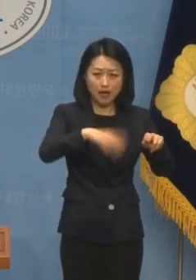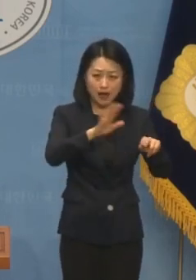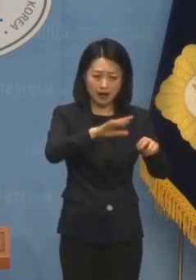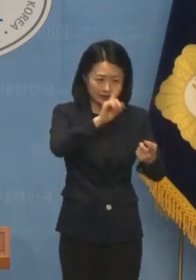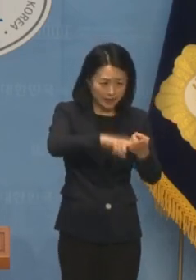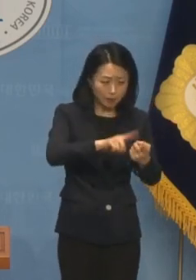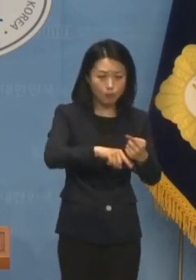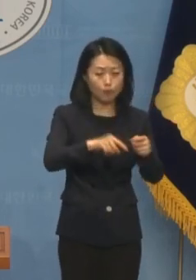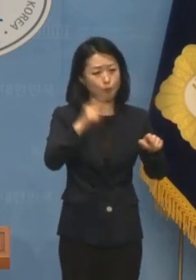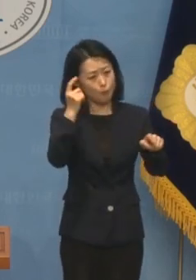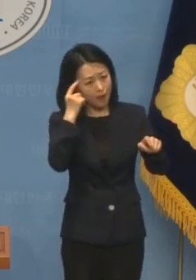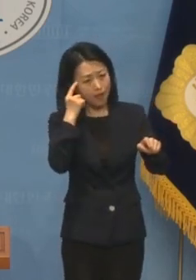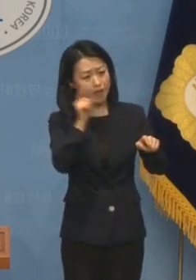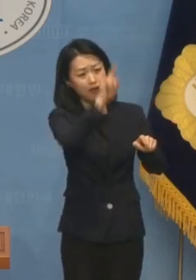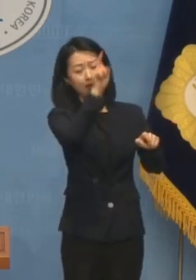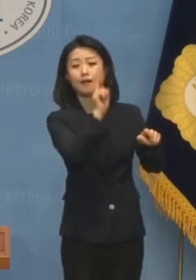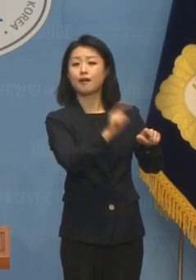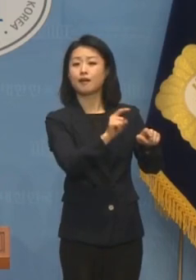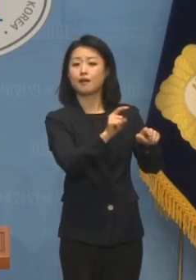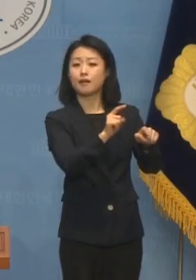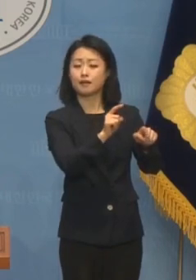않을 수 없게 합니다.